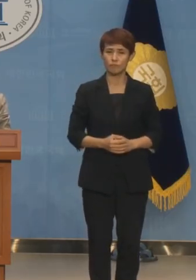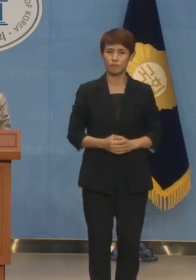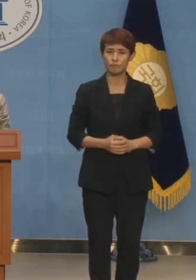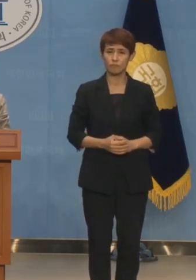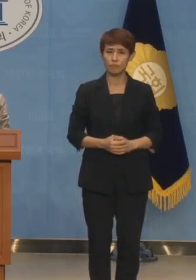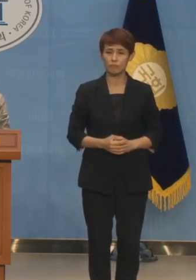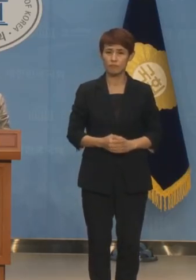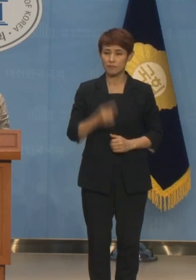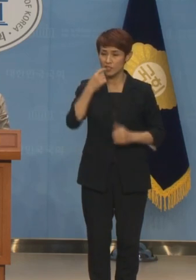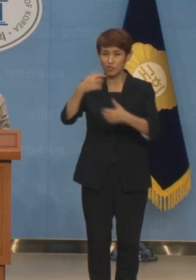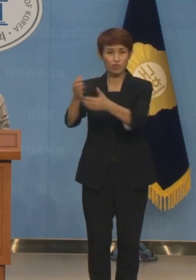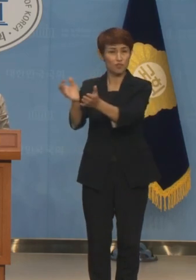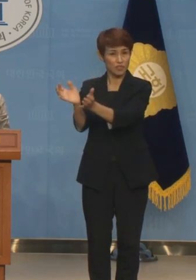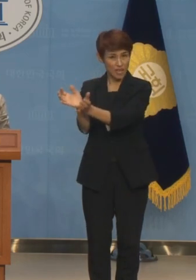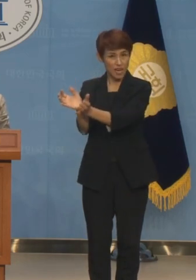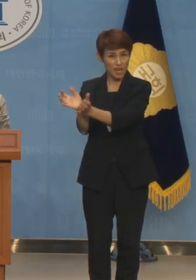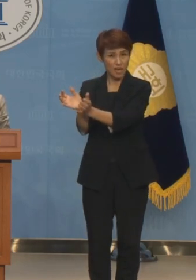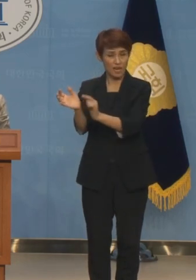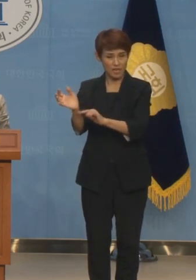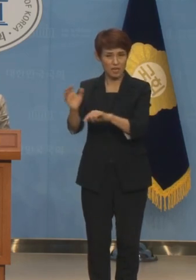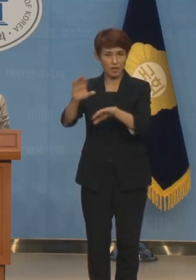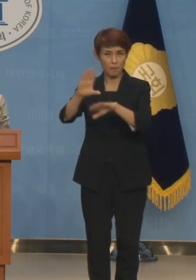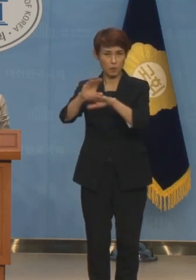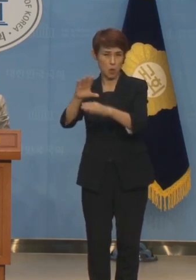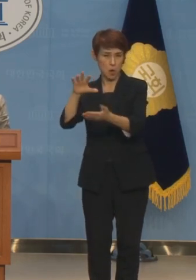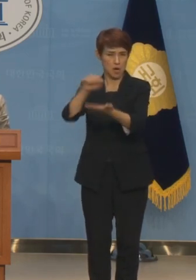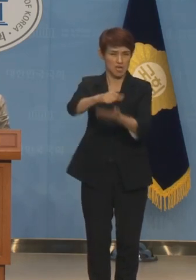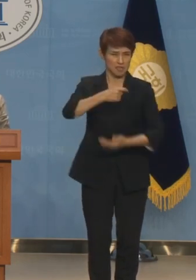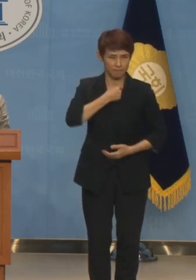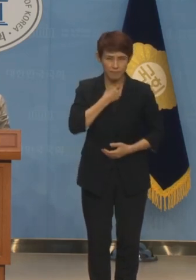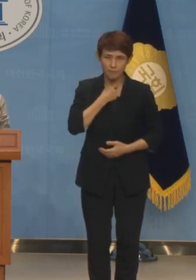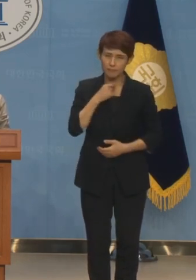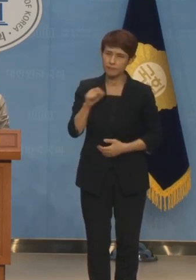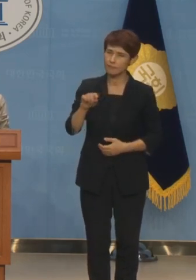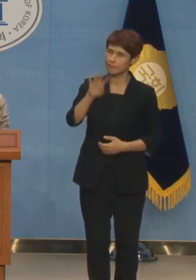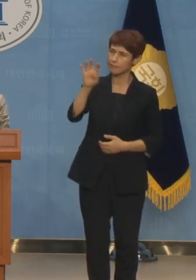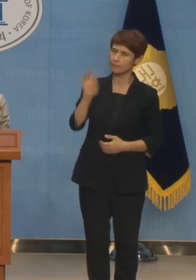혹시 민주당이 방송 장악의 의도는 아닐까요?